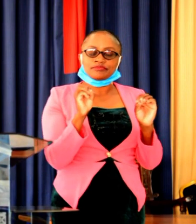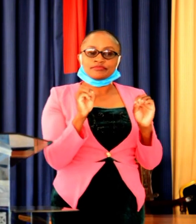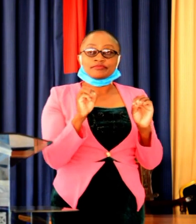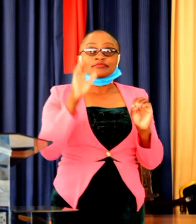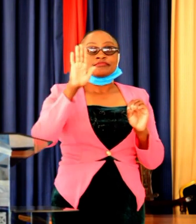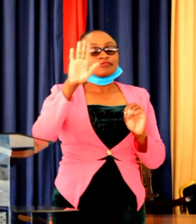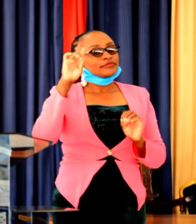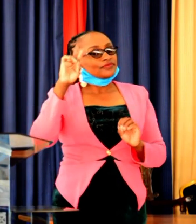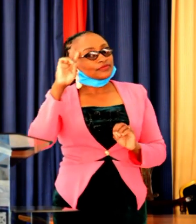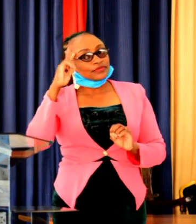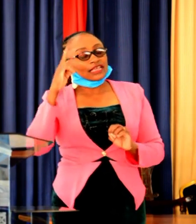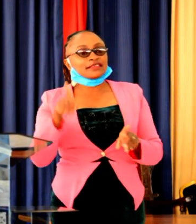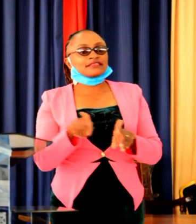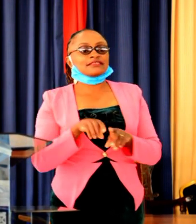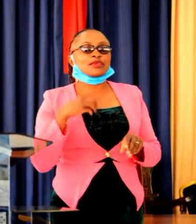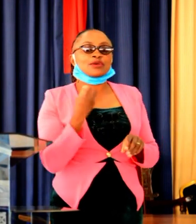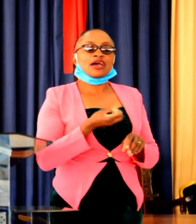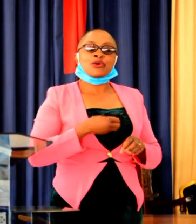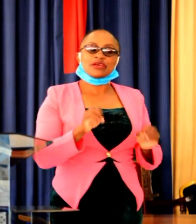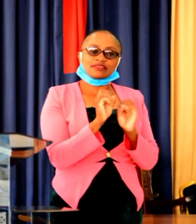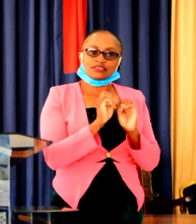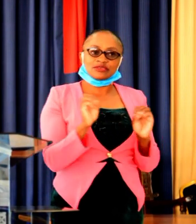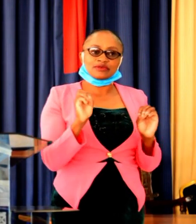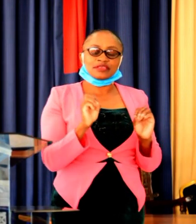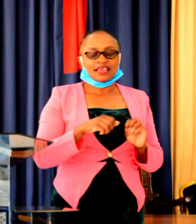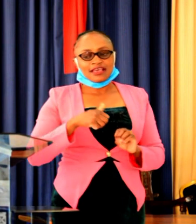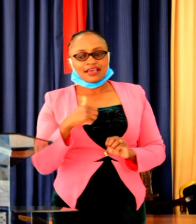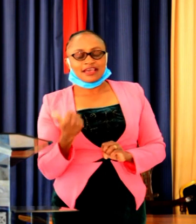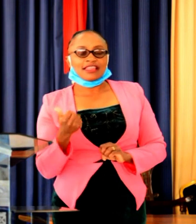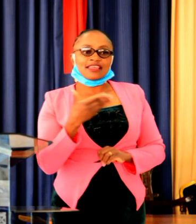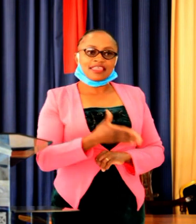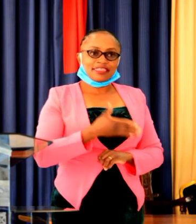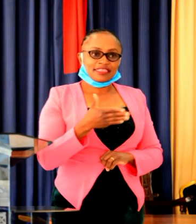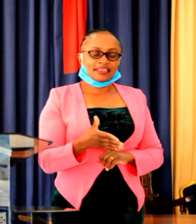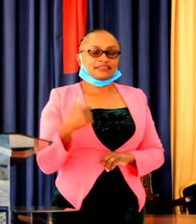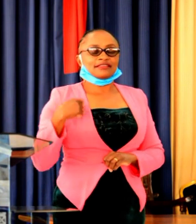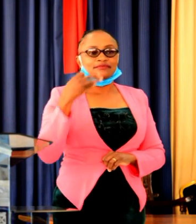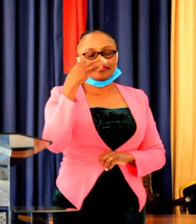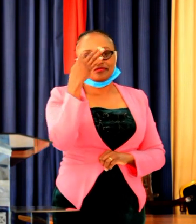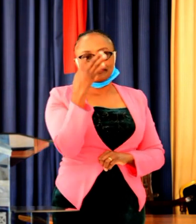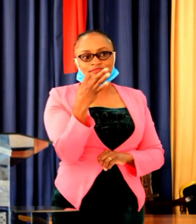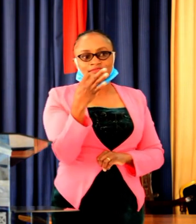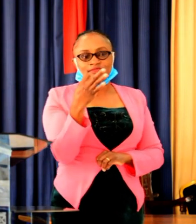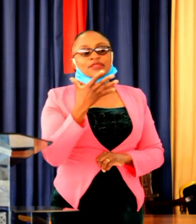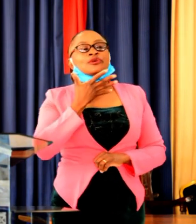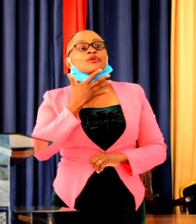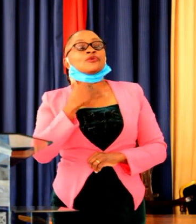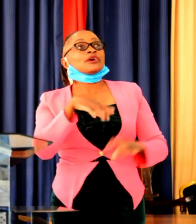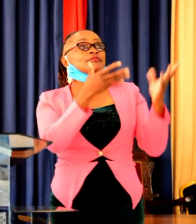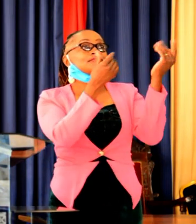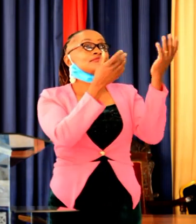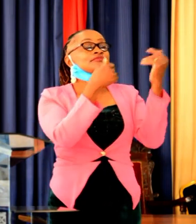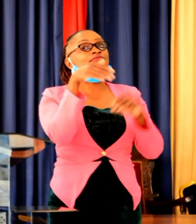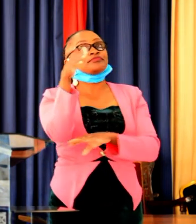sio kama mawazo yetu. Jambo lingine pia, kwa nini tumtarajie ama tumtumainie